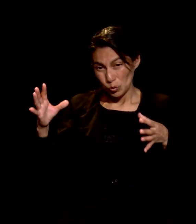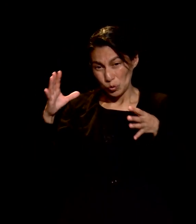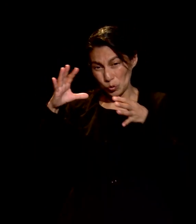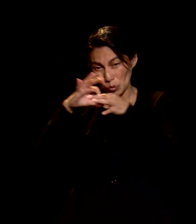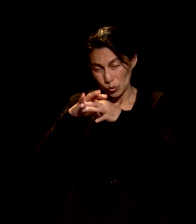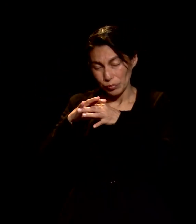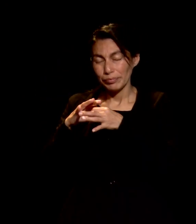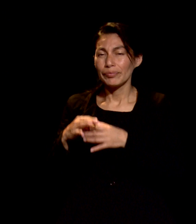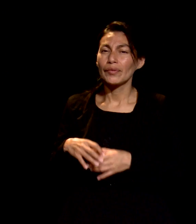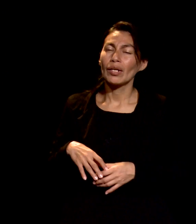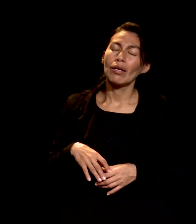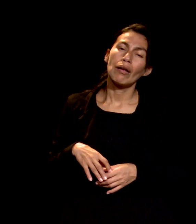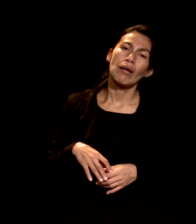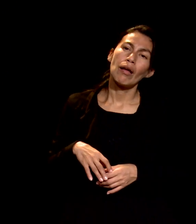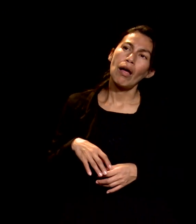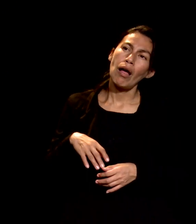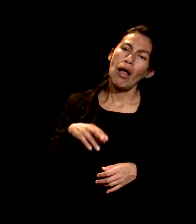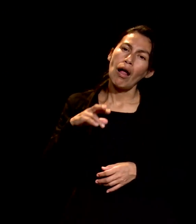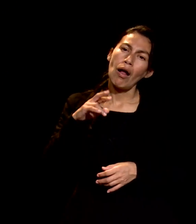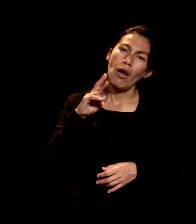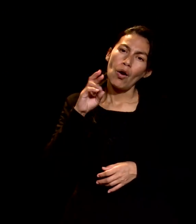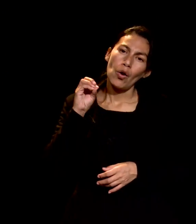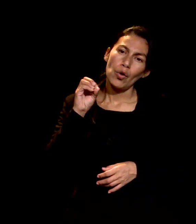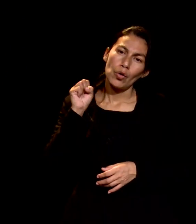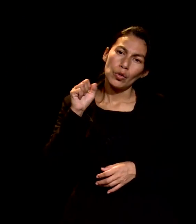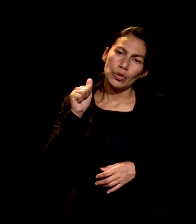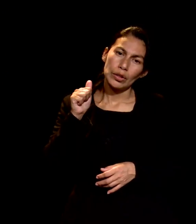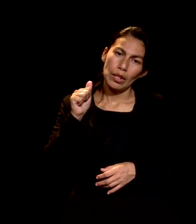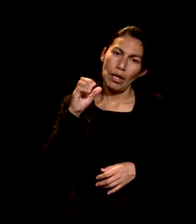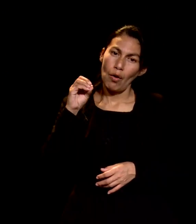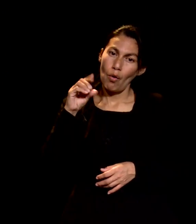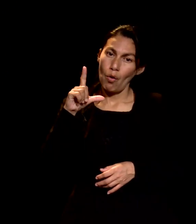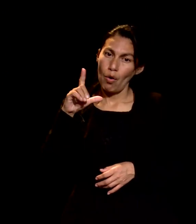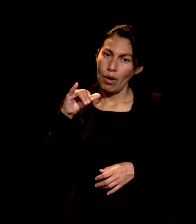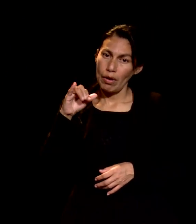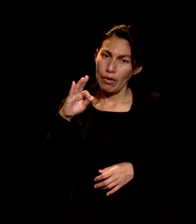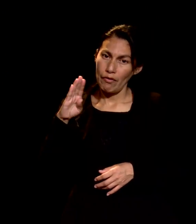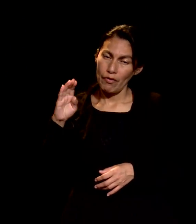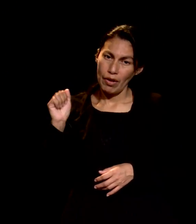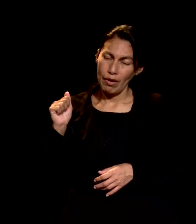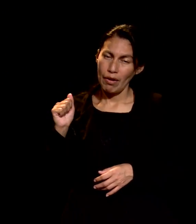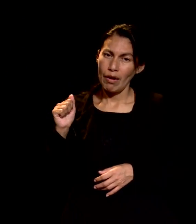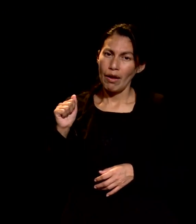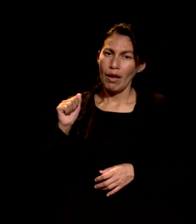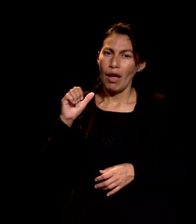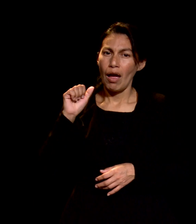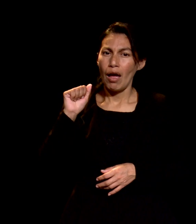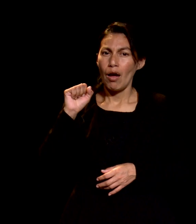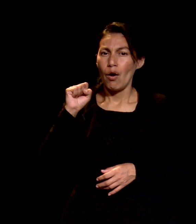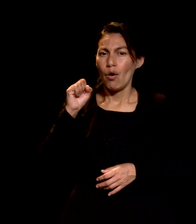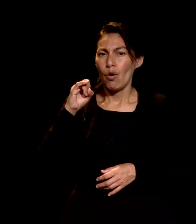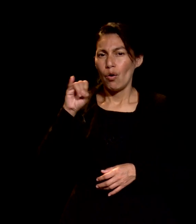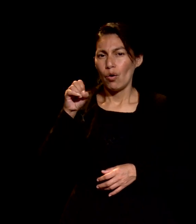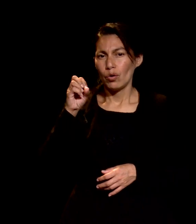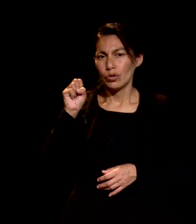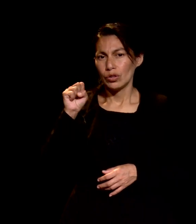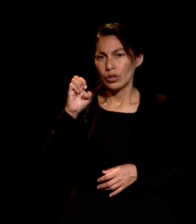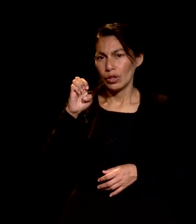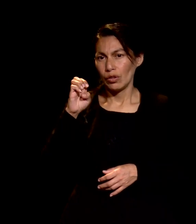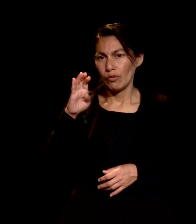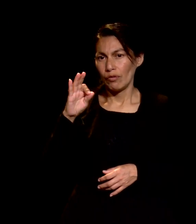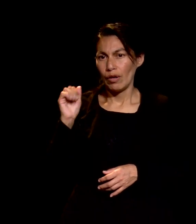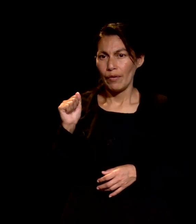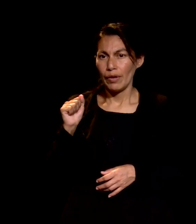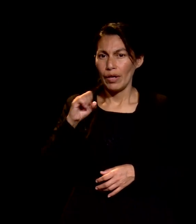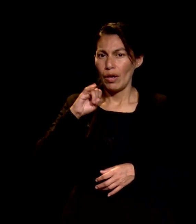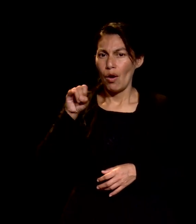salud De Violeta Aguilar Sánchez Rosa Olivia Figueroa Josefa de la Cruz Agustín Gil Y Juan